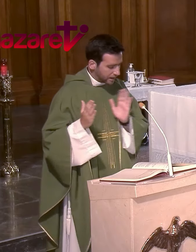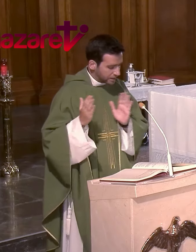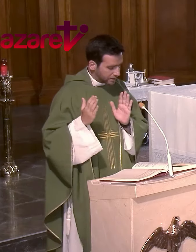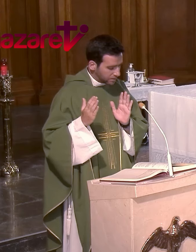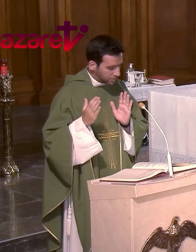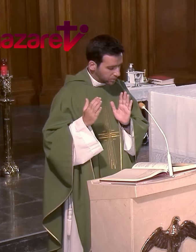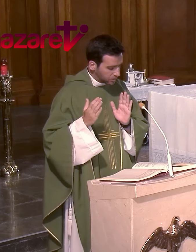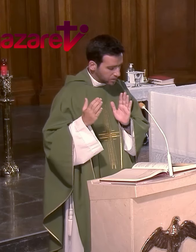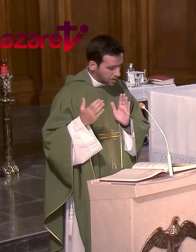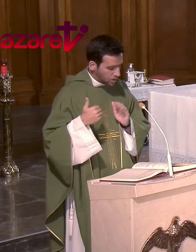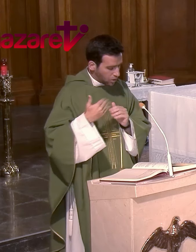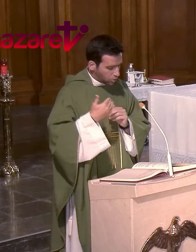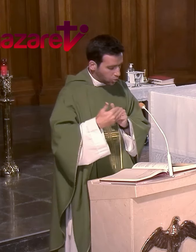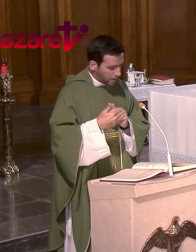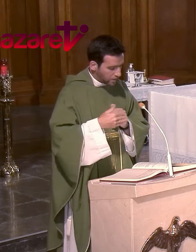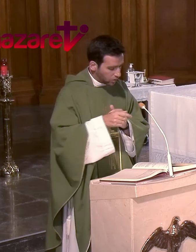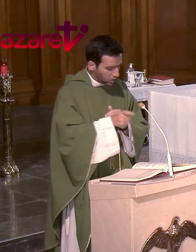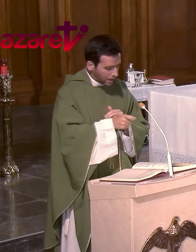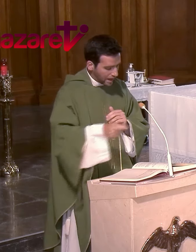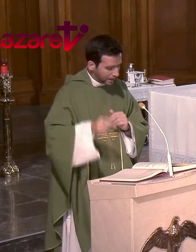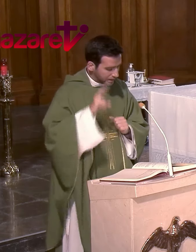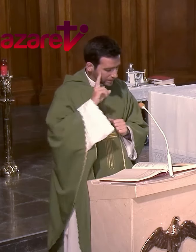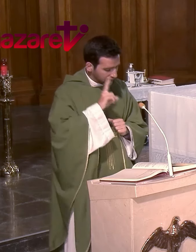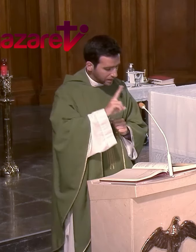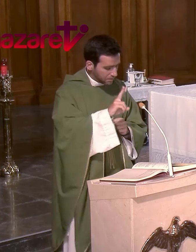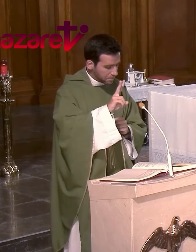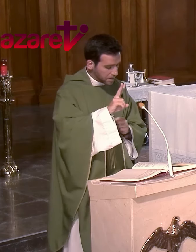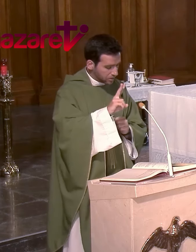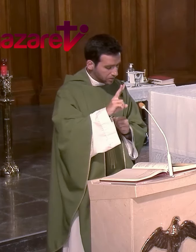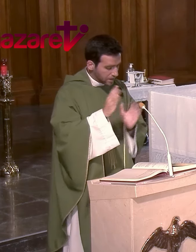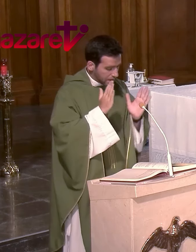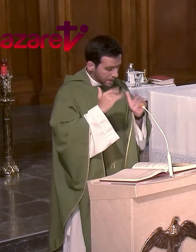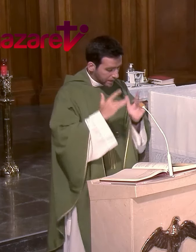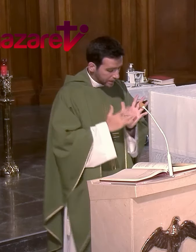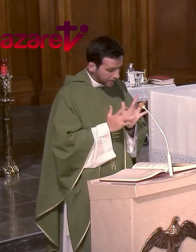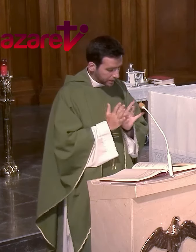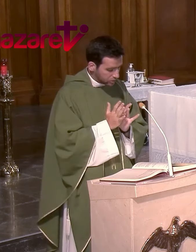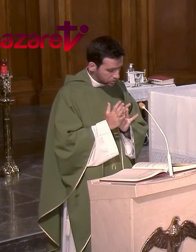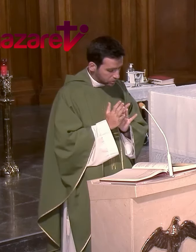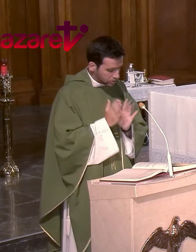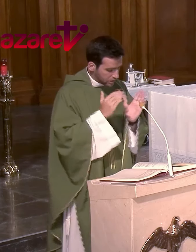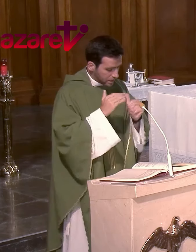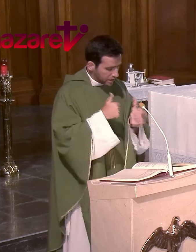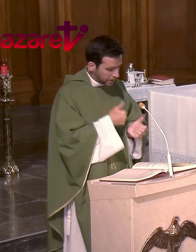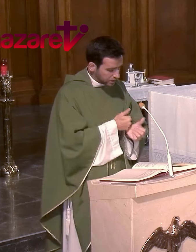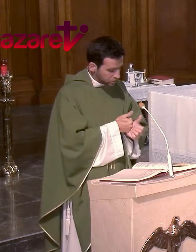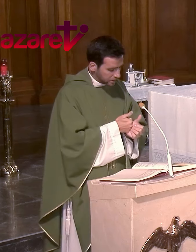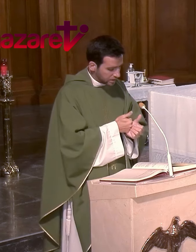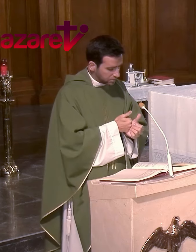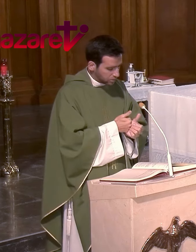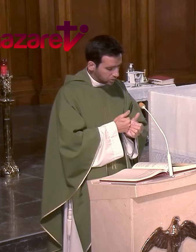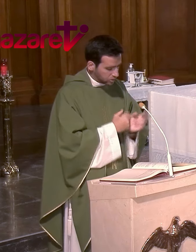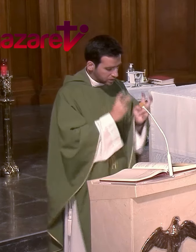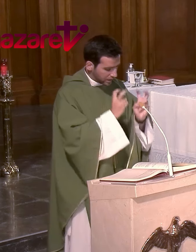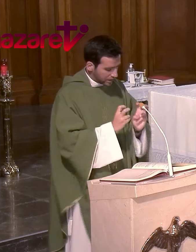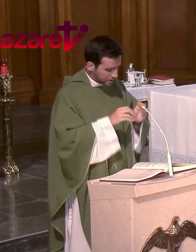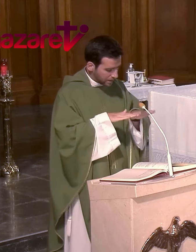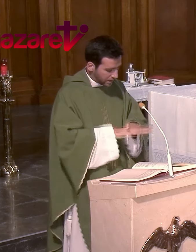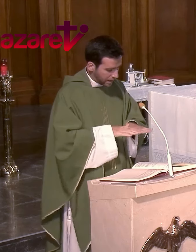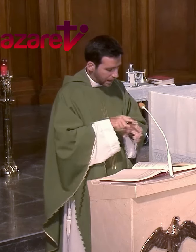En aquel tiempo, cuando la gente vio que ni Jesús ni sus